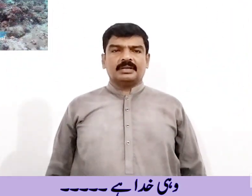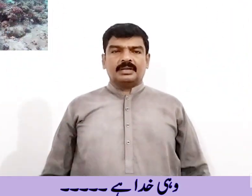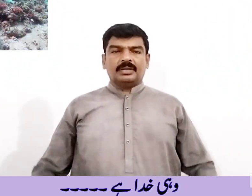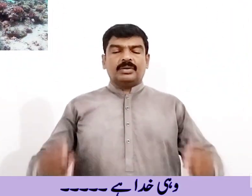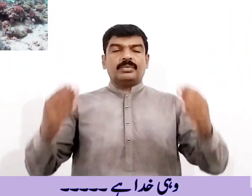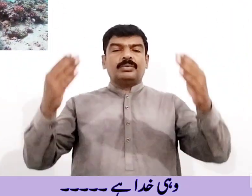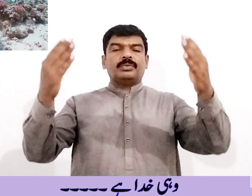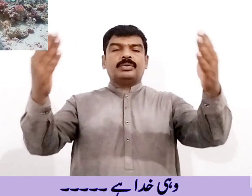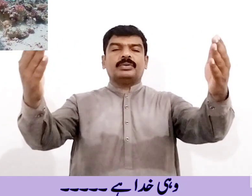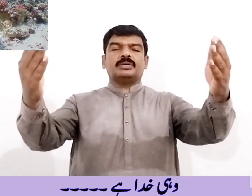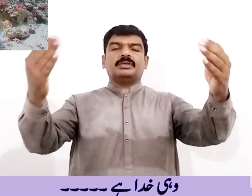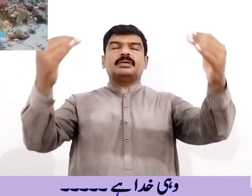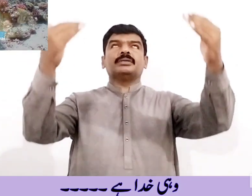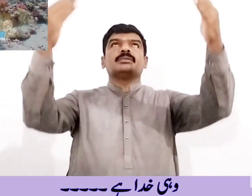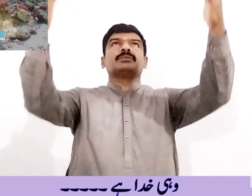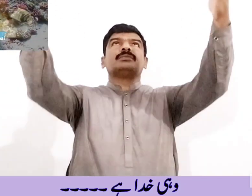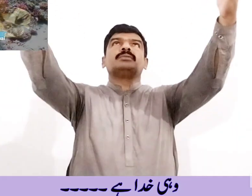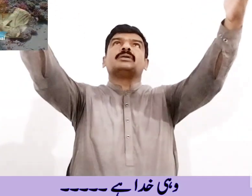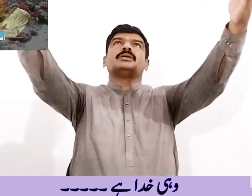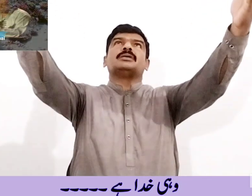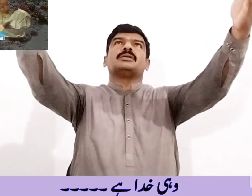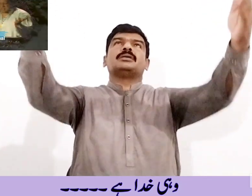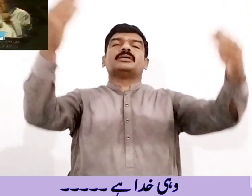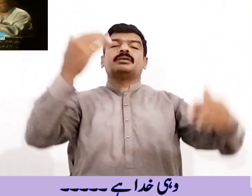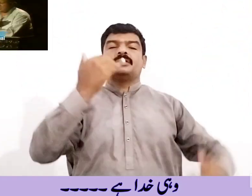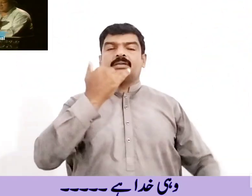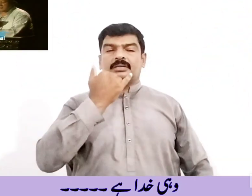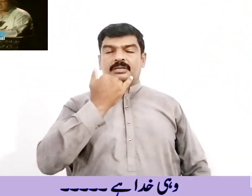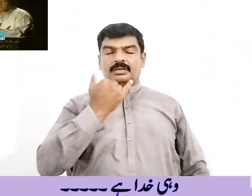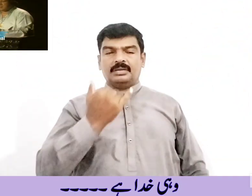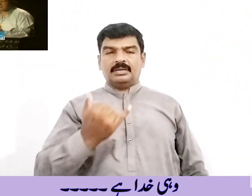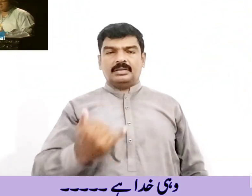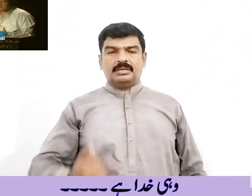है, वही खुदा